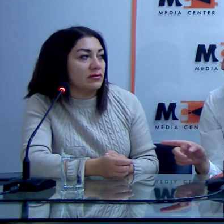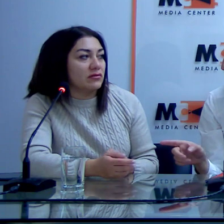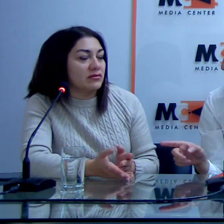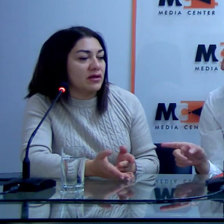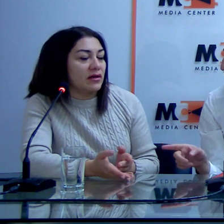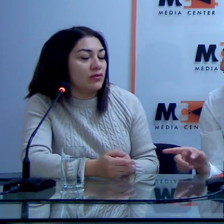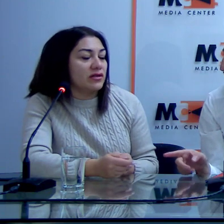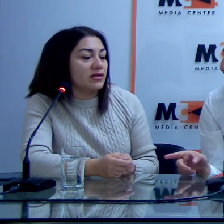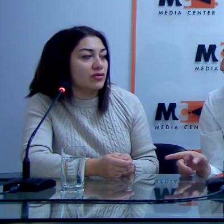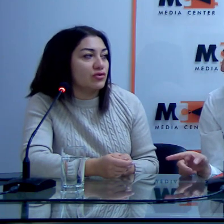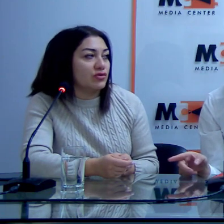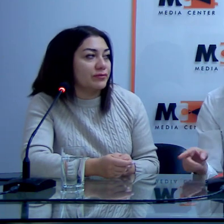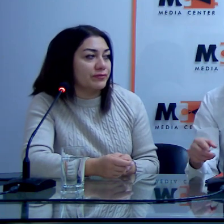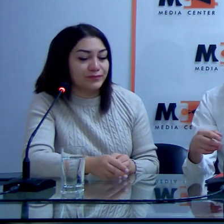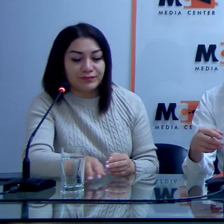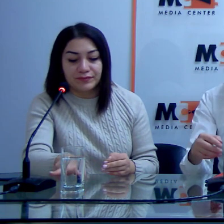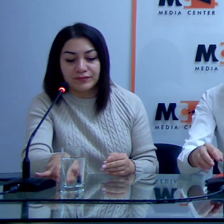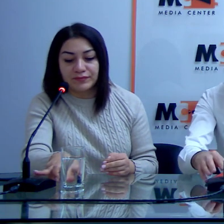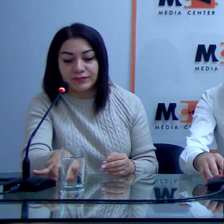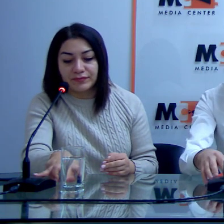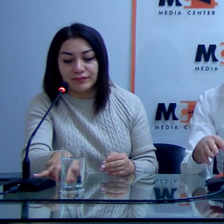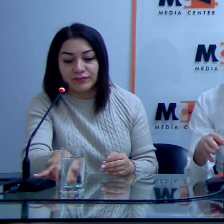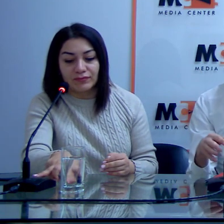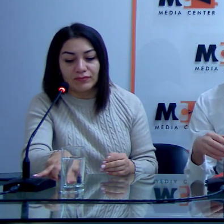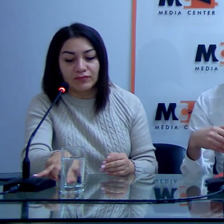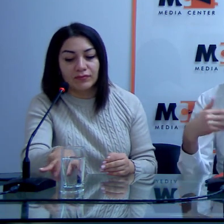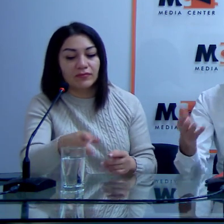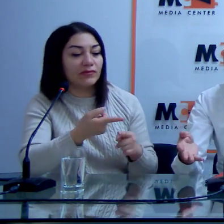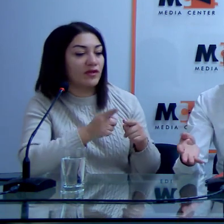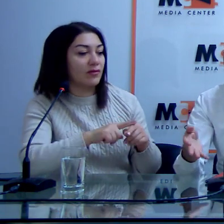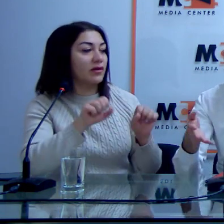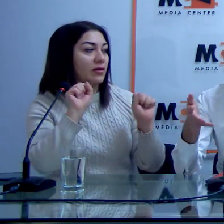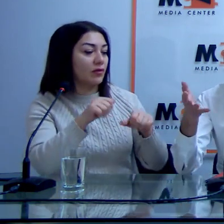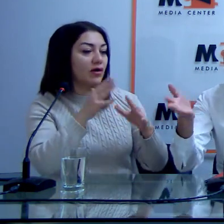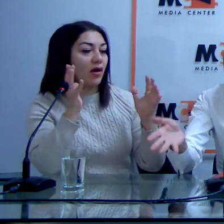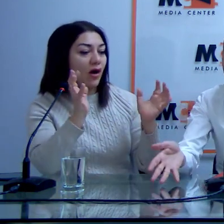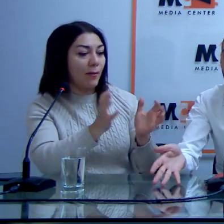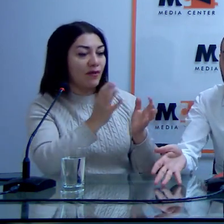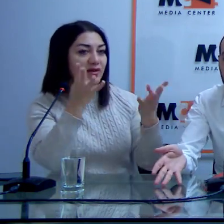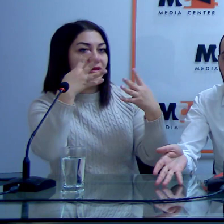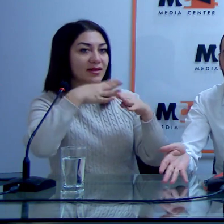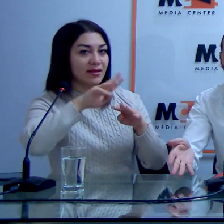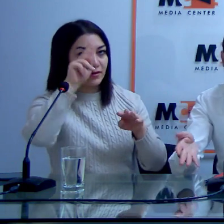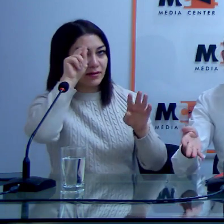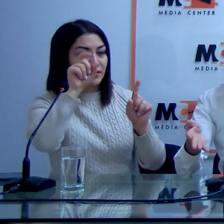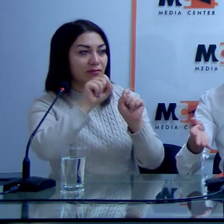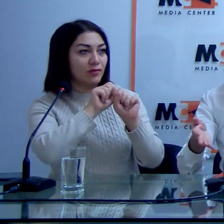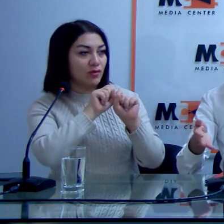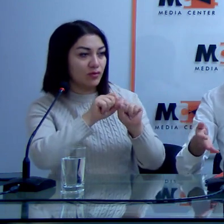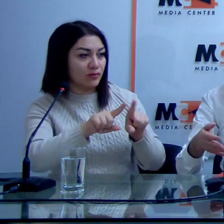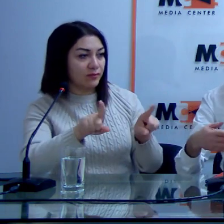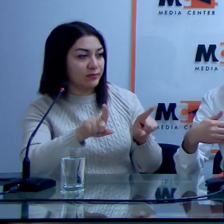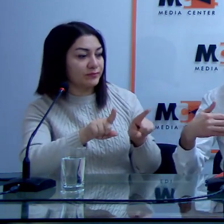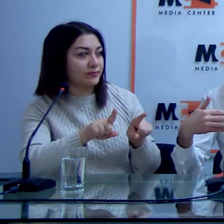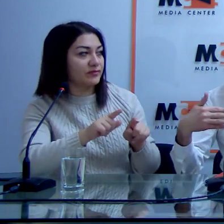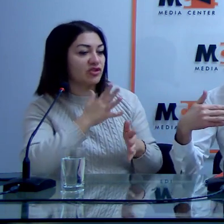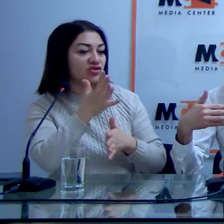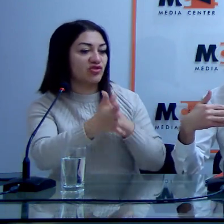դպրոցներում են ստանալու իրենց կրթությունը։ Դու կարող ես դա ապահովել այլական տեպլուտը դելո